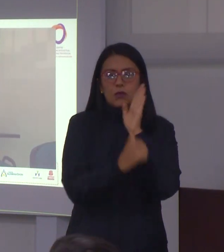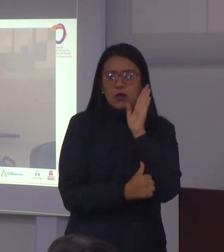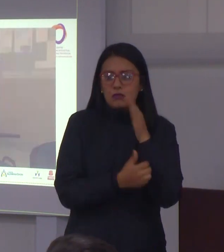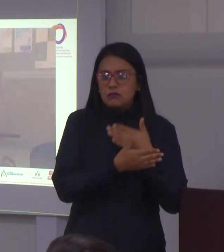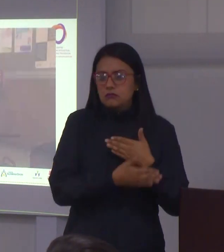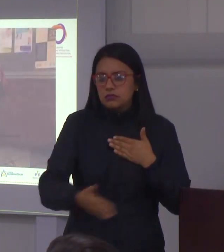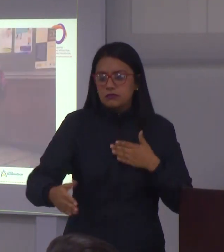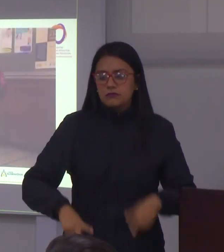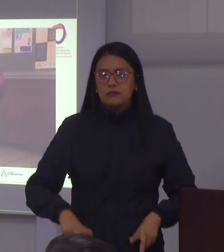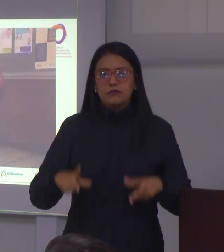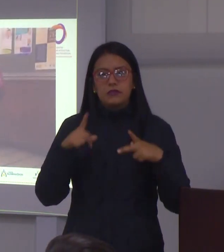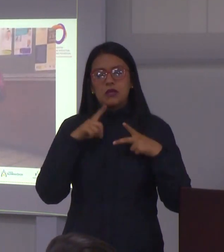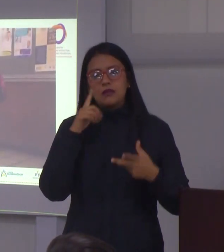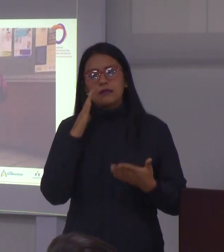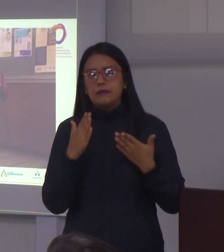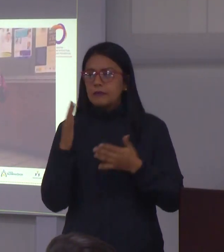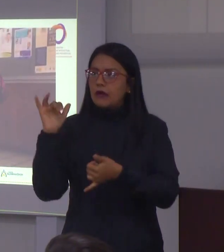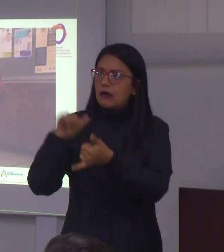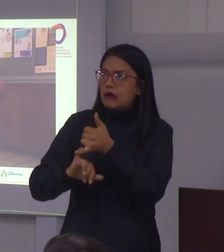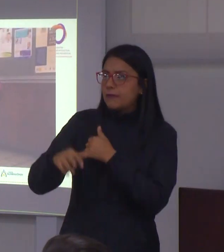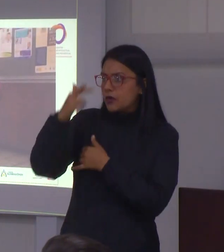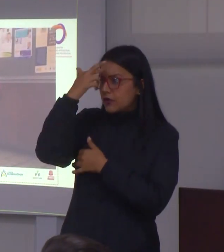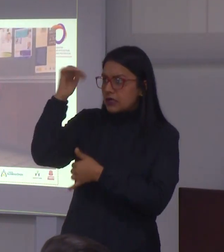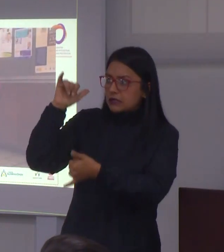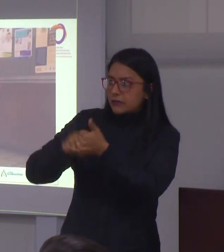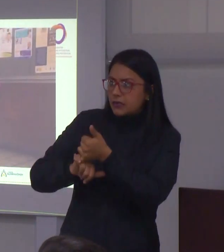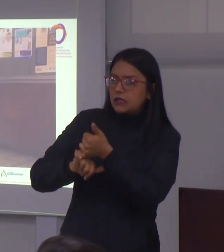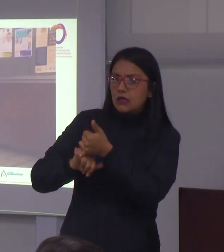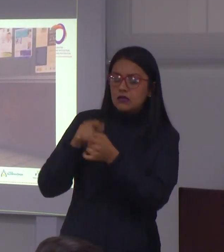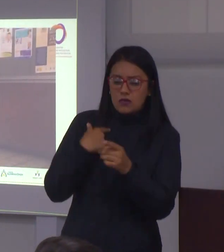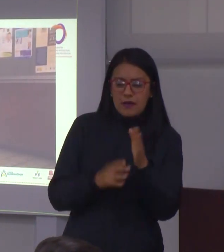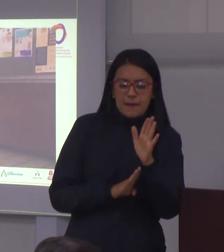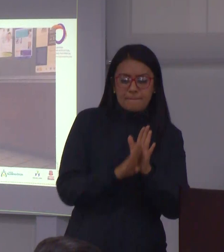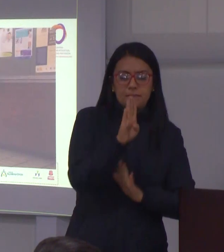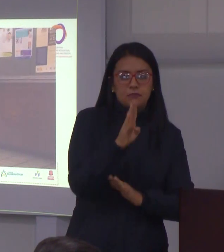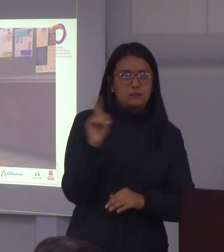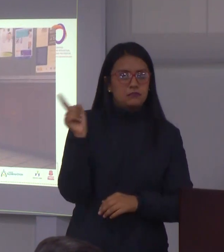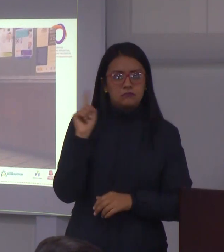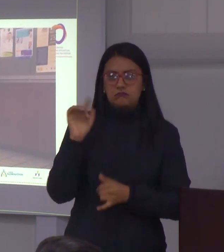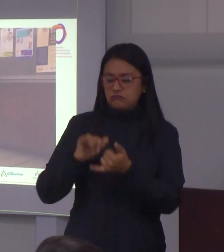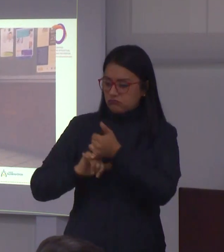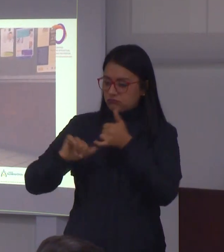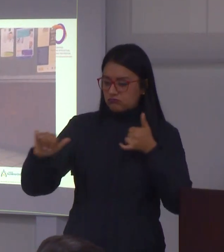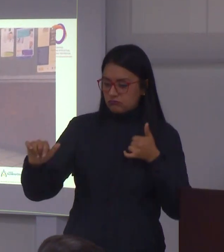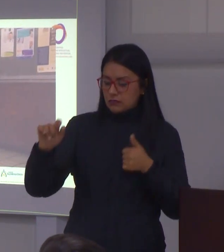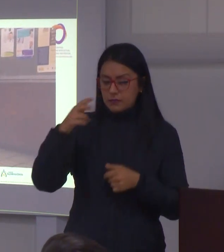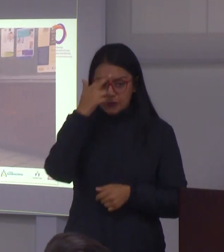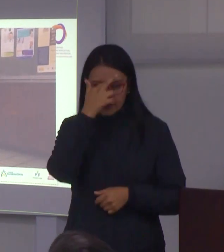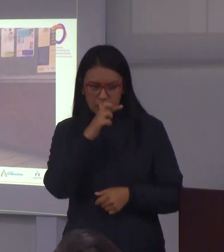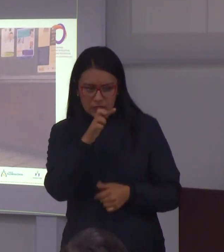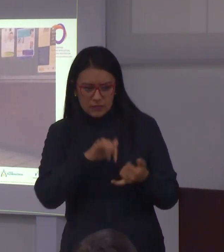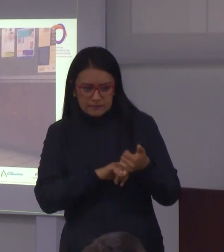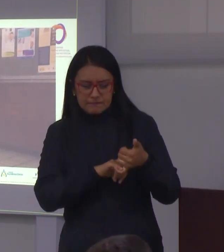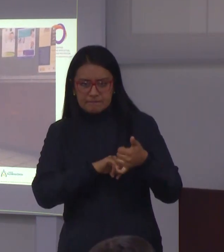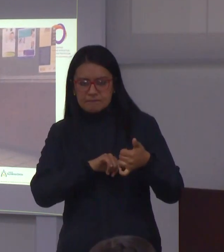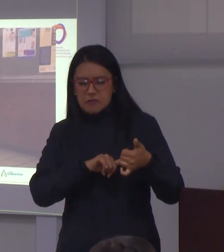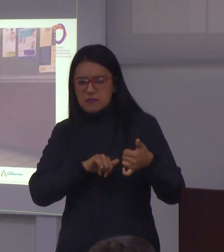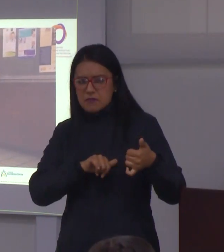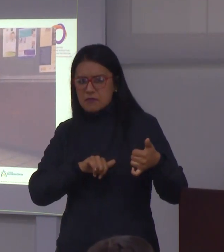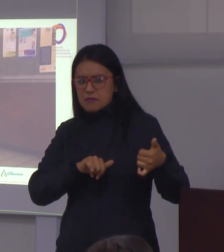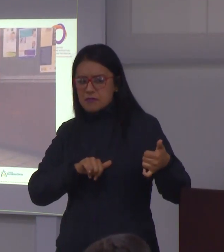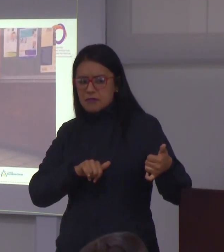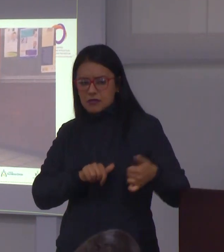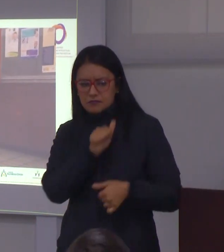la vida el muchacho dependa de un profesional para alcanzar sus logros, sino que ese profesional proyecte cada vez disminuyendo su apoyo